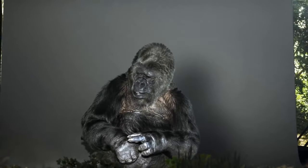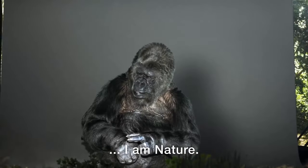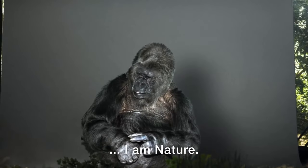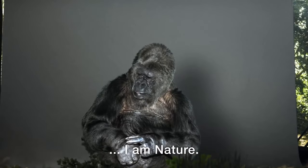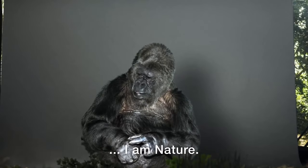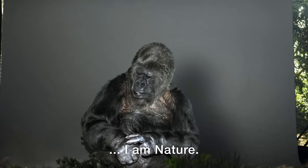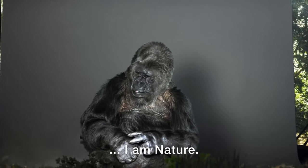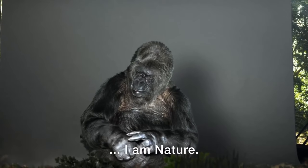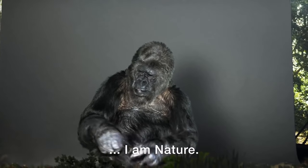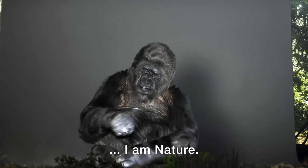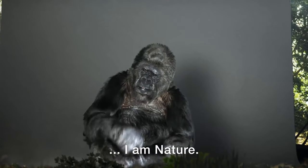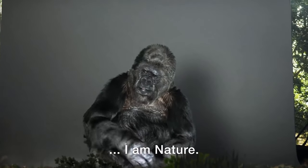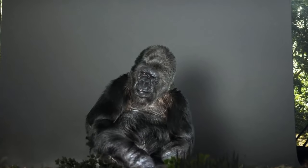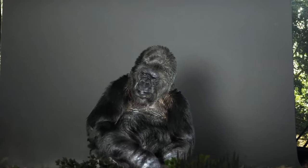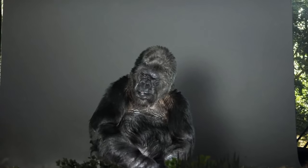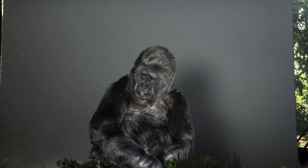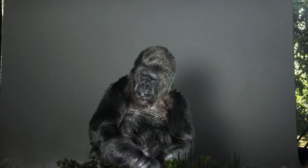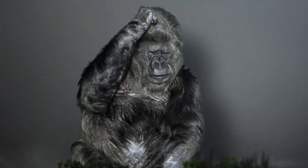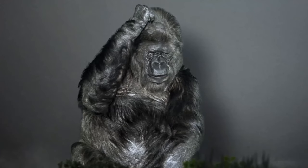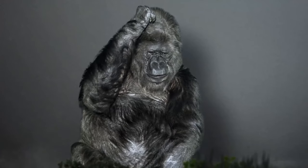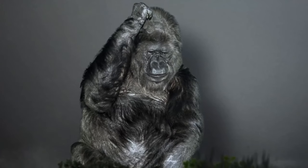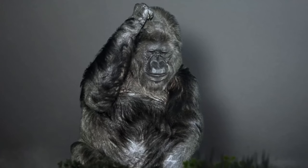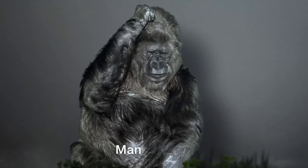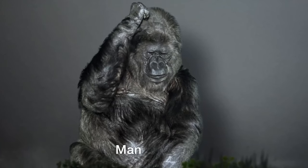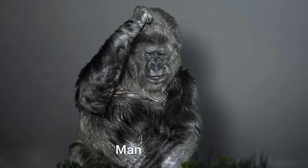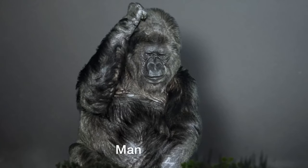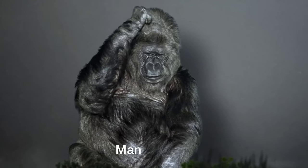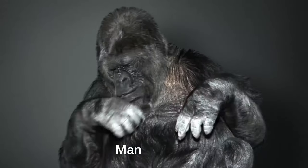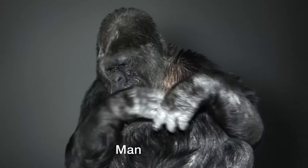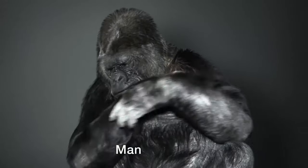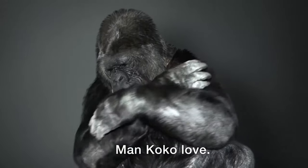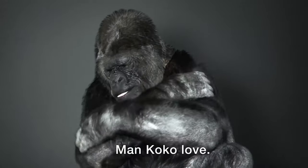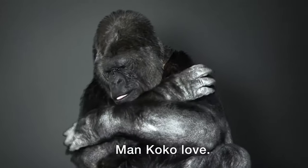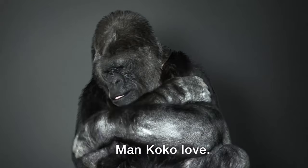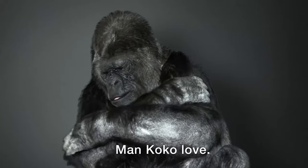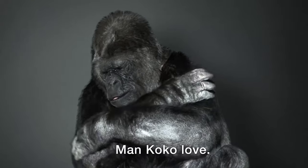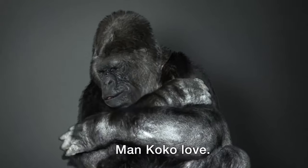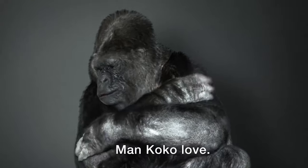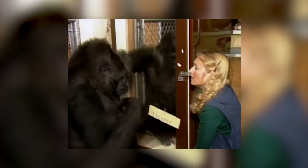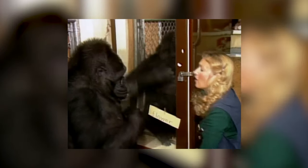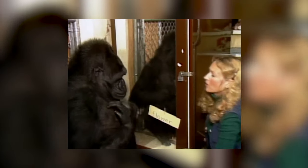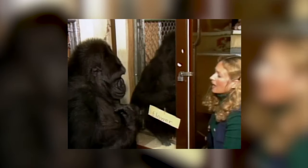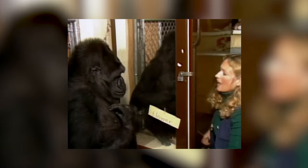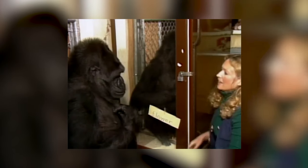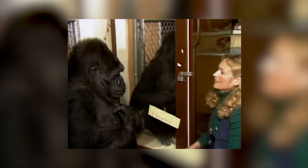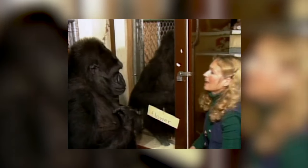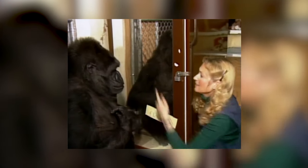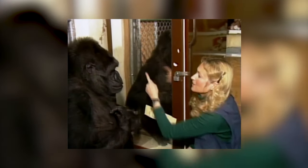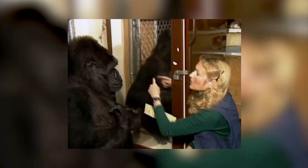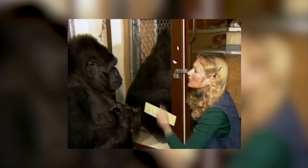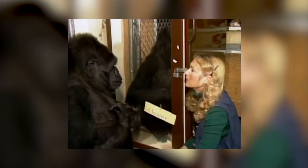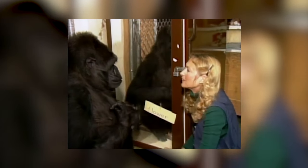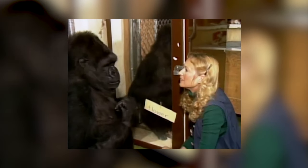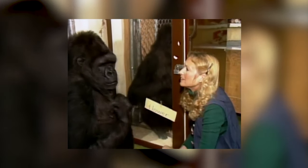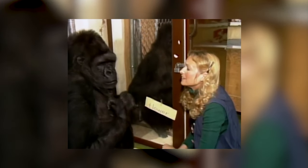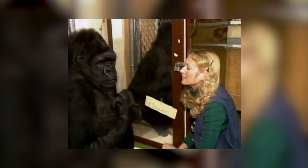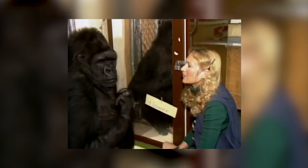Conosci la storia di Coco? È stata una femmina di gorilla nota per aver appreso un gran numero di segni da una versione modificata della lingua dei segni americana. Ne